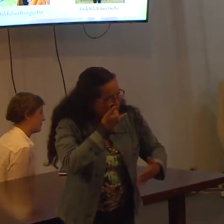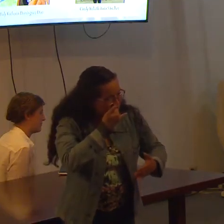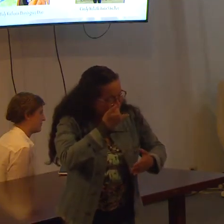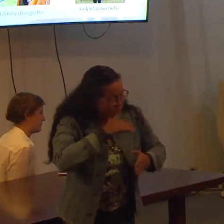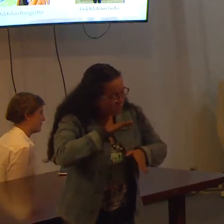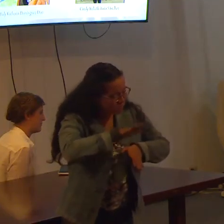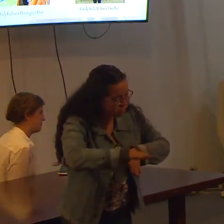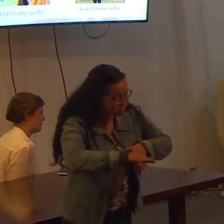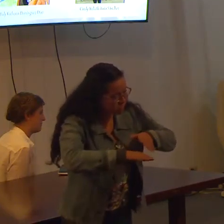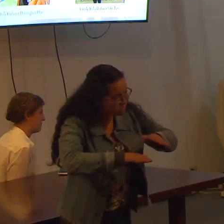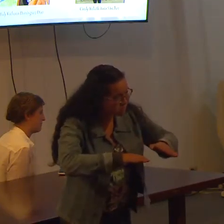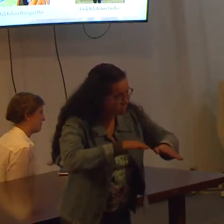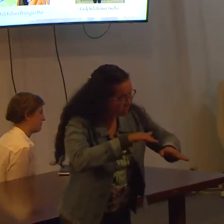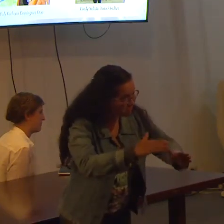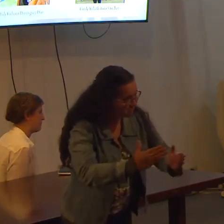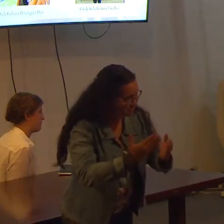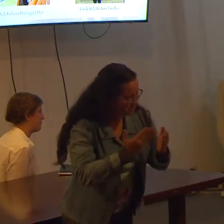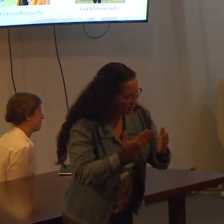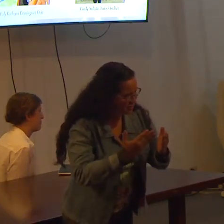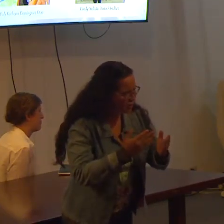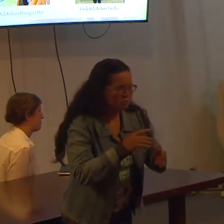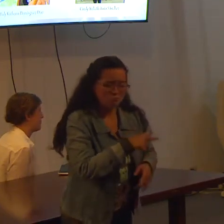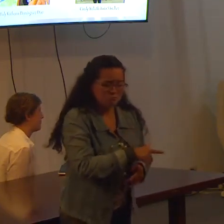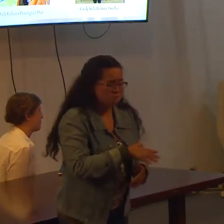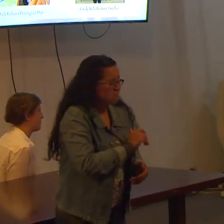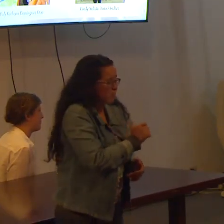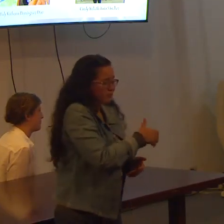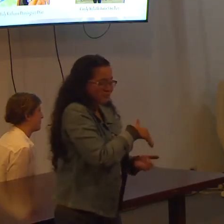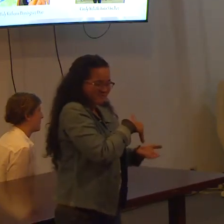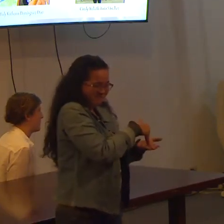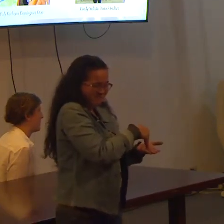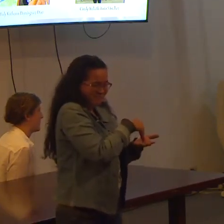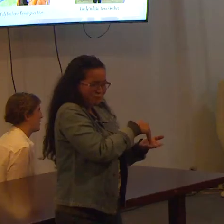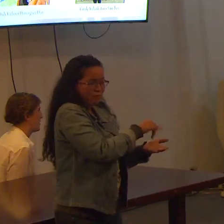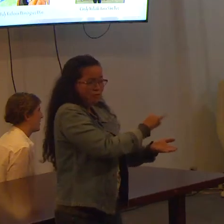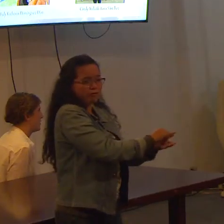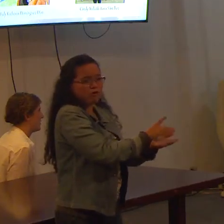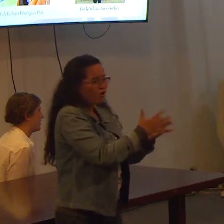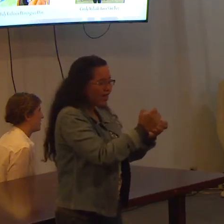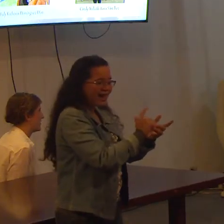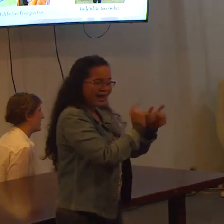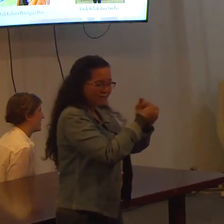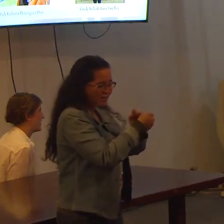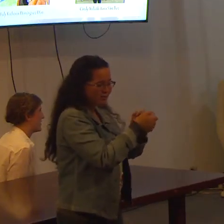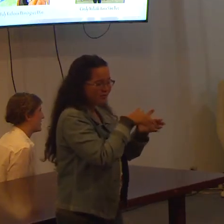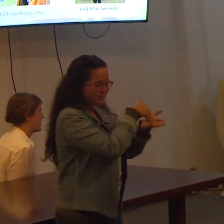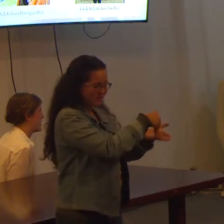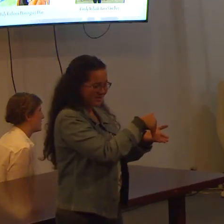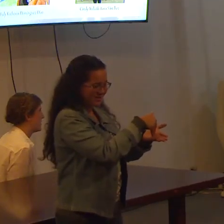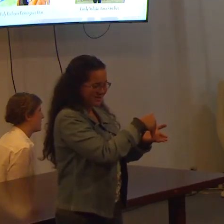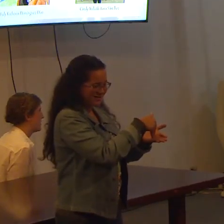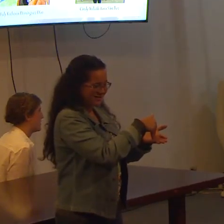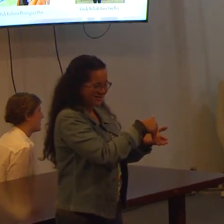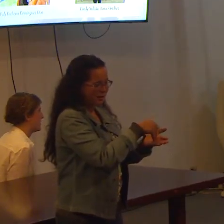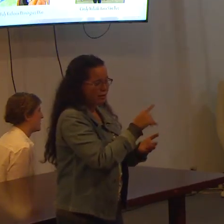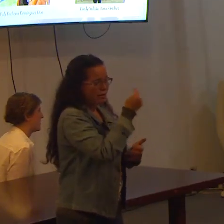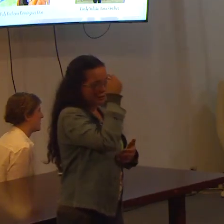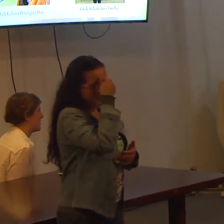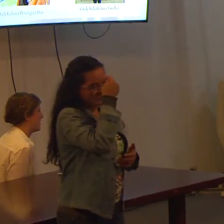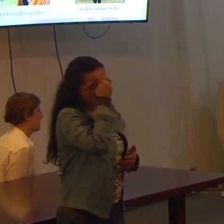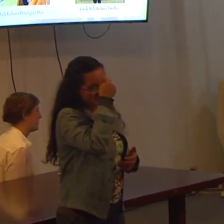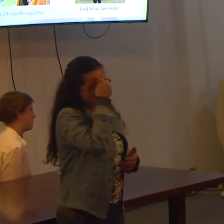intentamos generar, no cambiaron su postura, no cambiaron su postura y siguen como sesgados en el